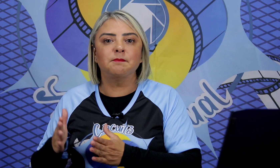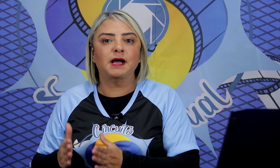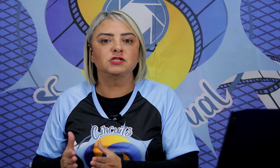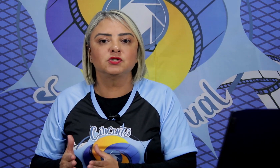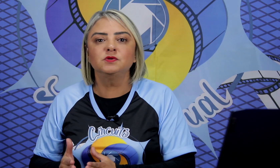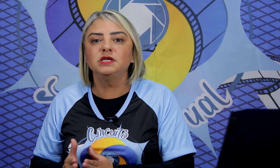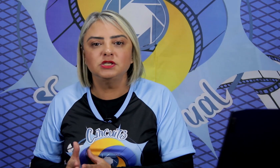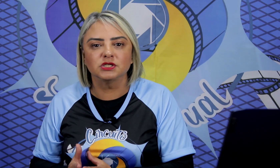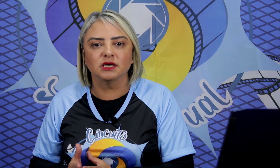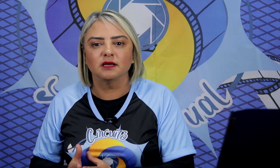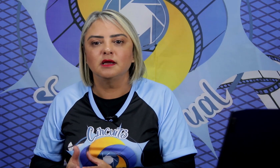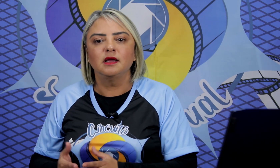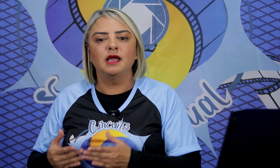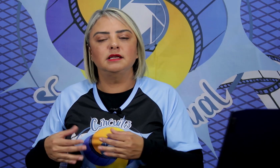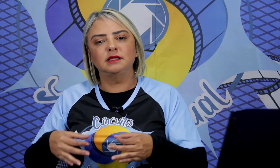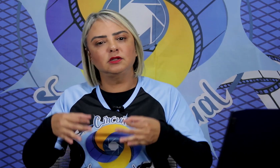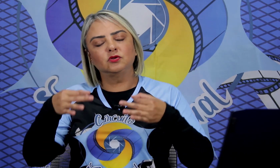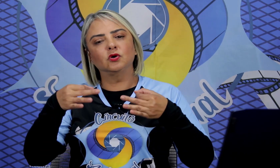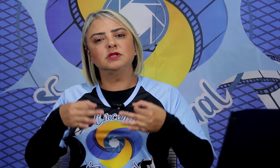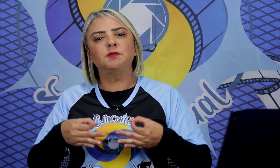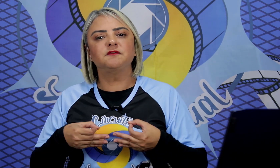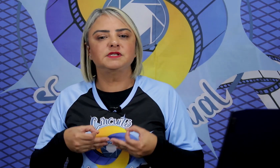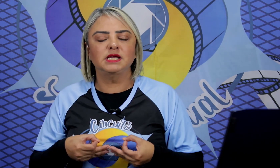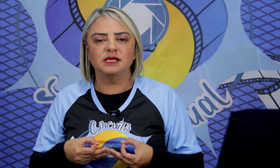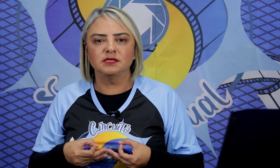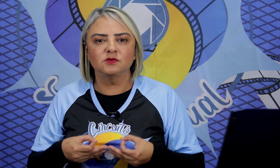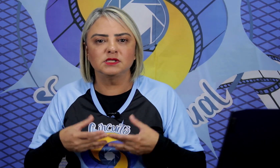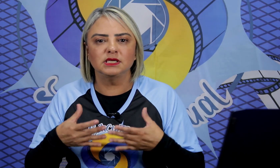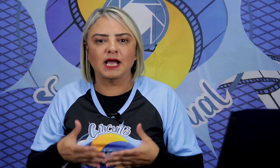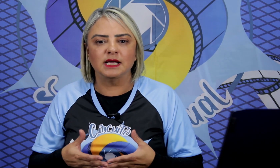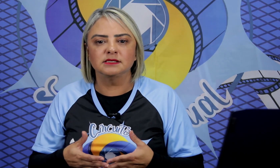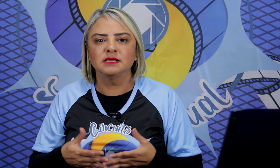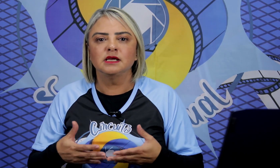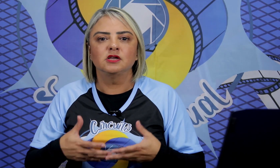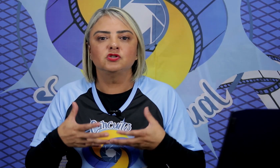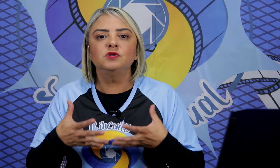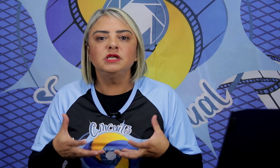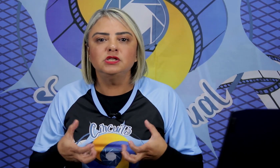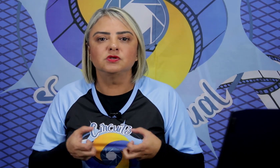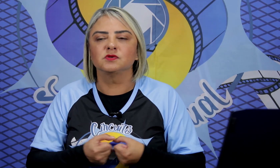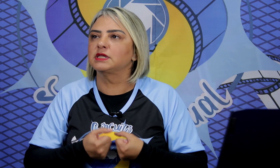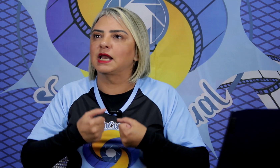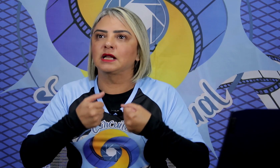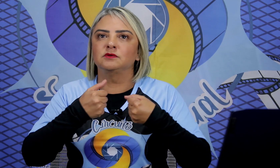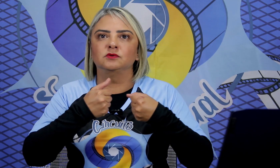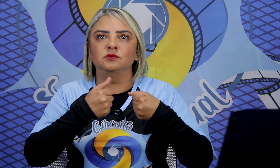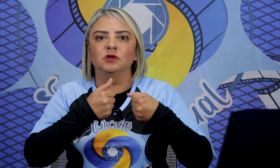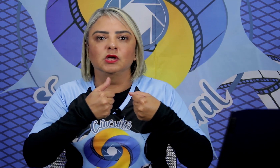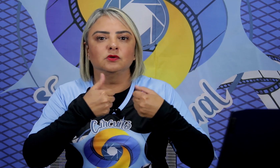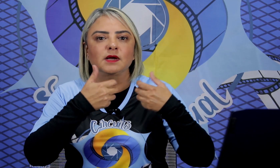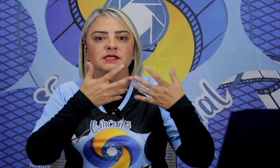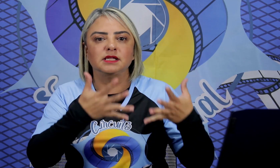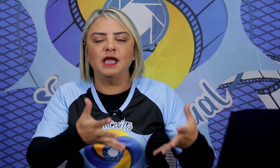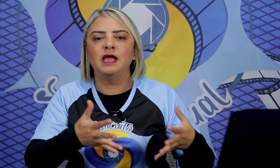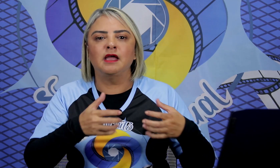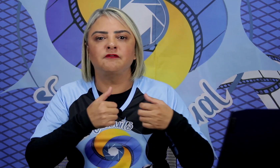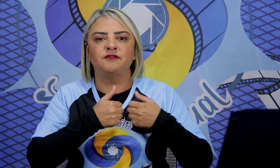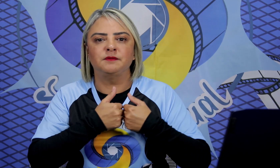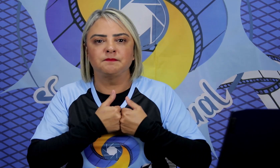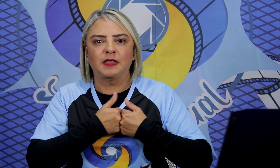parte jurídica. Ele tem toda a proficiência dos sinais jurídicos. Está lá no STF,